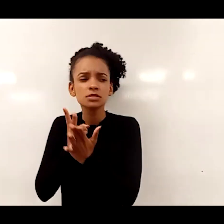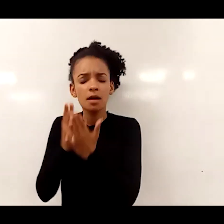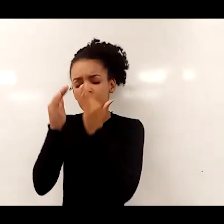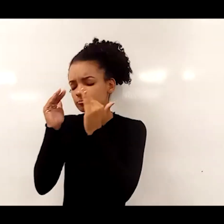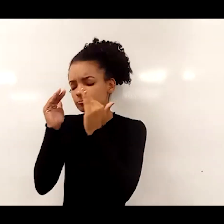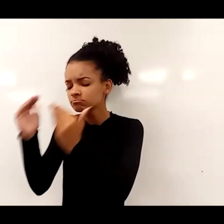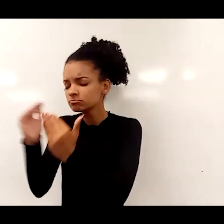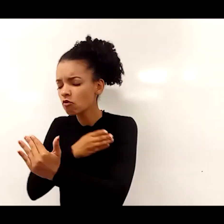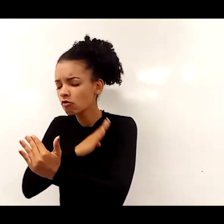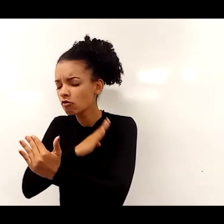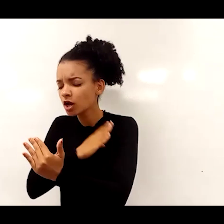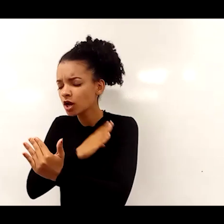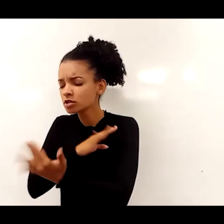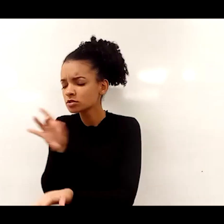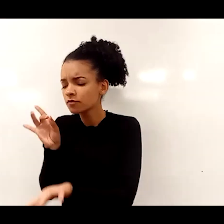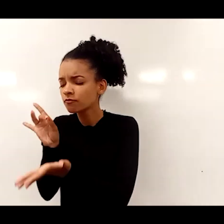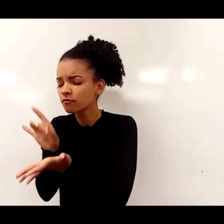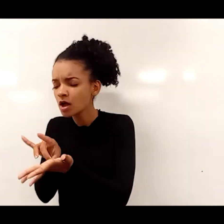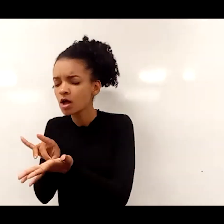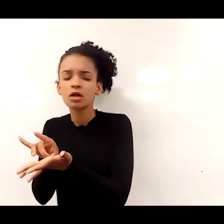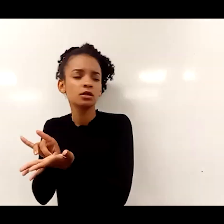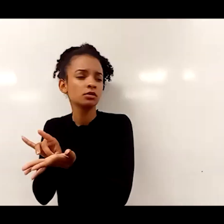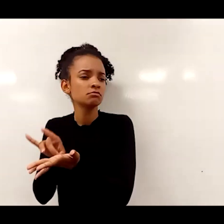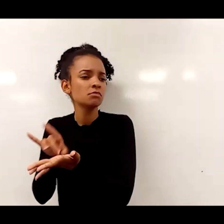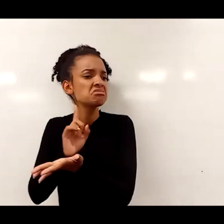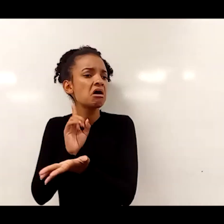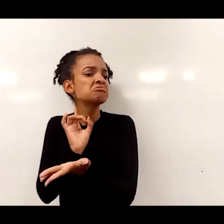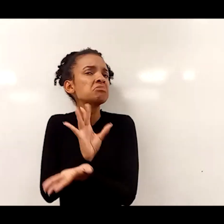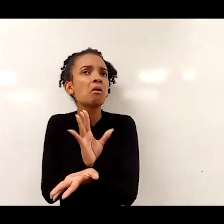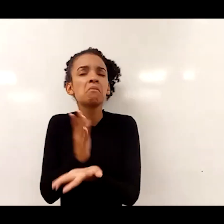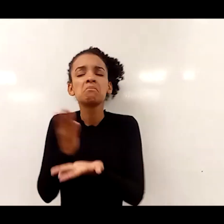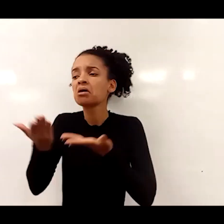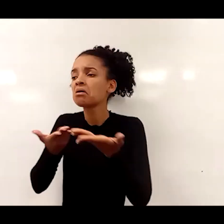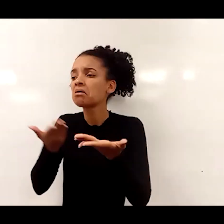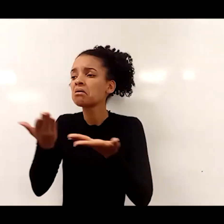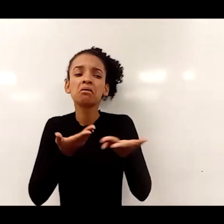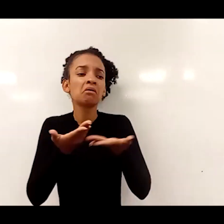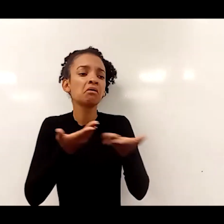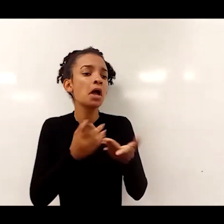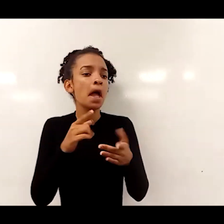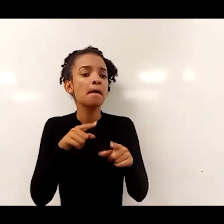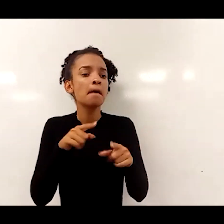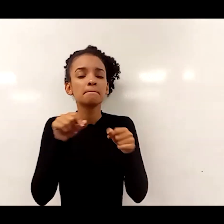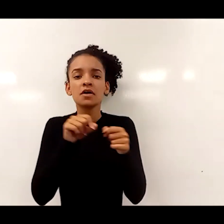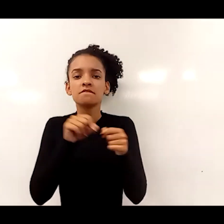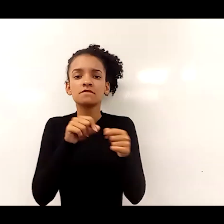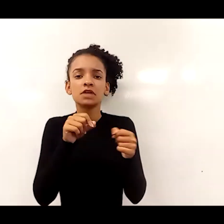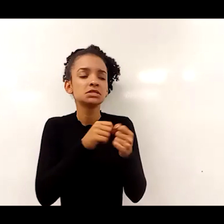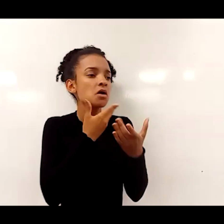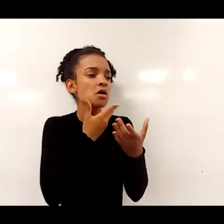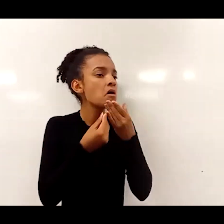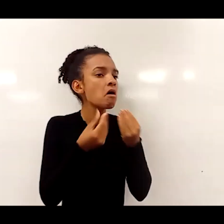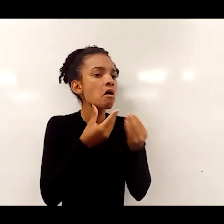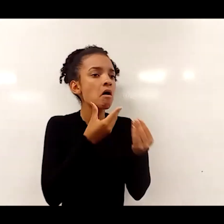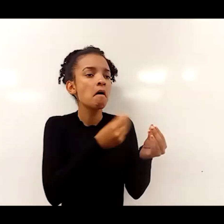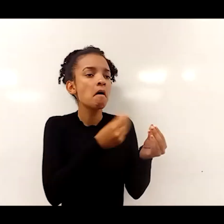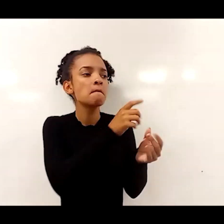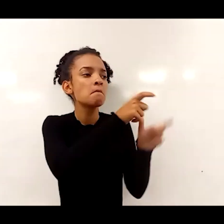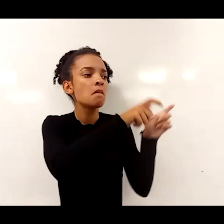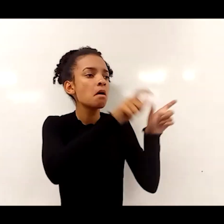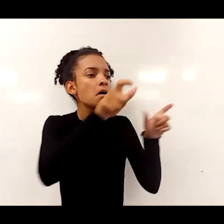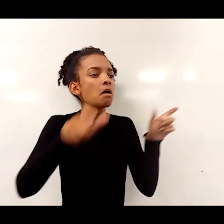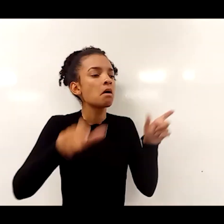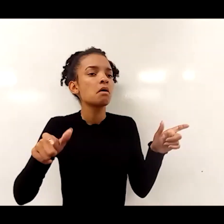e não servindo à vista como para agradar a homens, mas como servos de Cristo, fazendo de coração a vontade